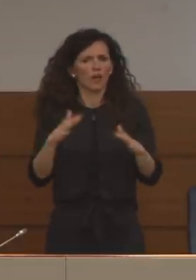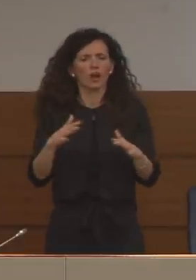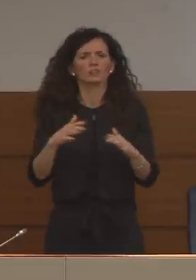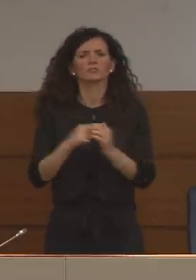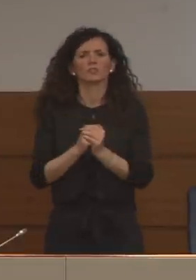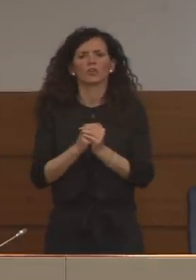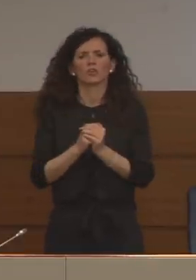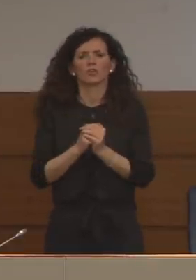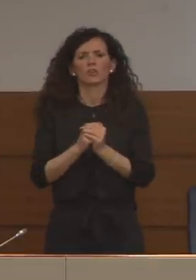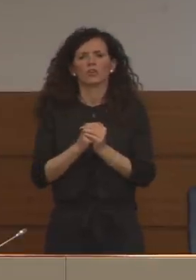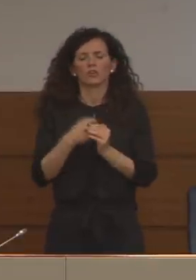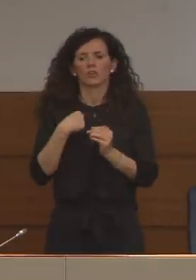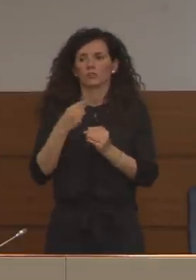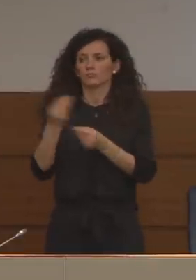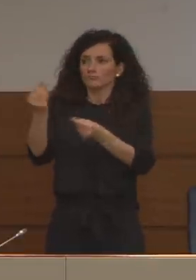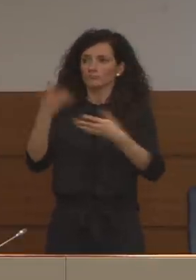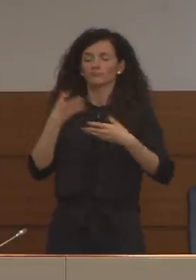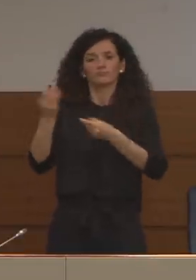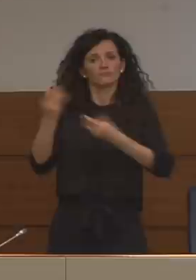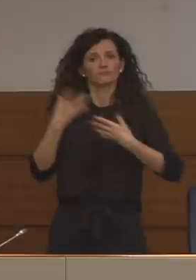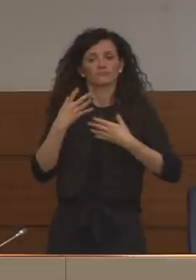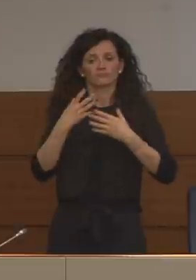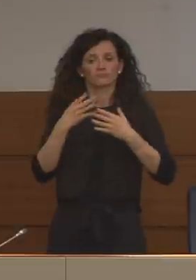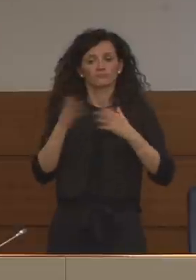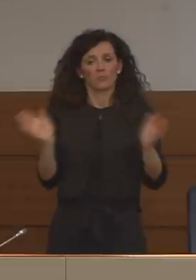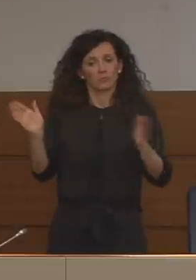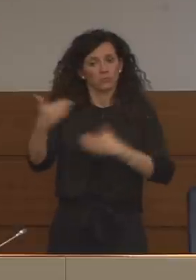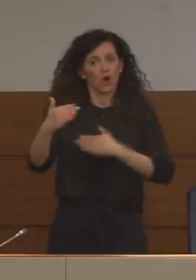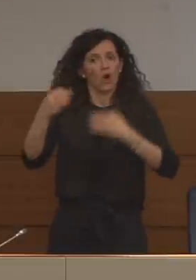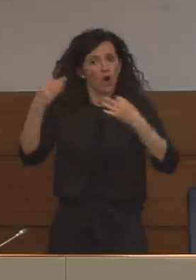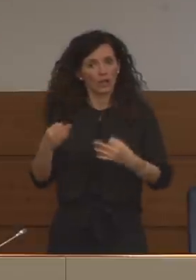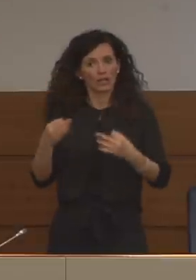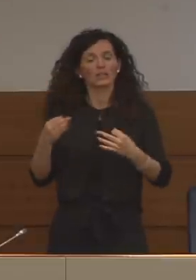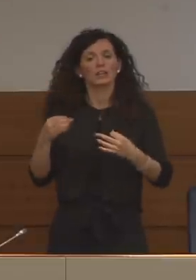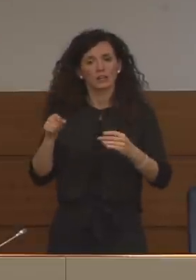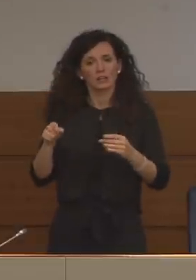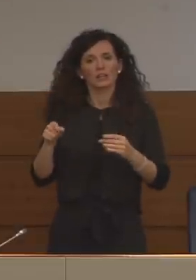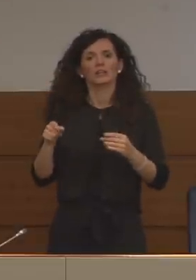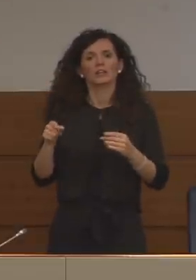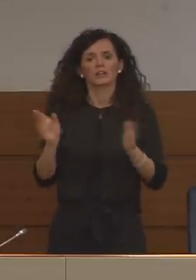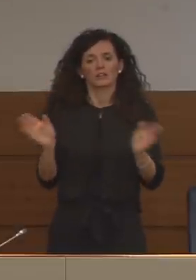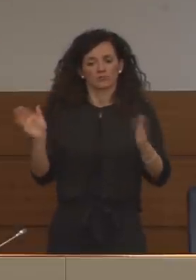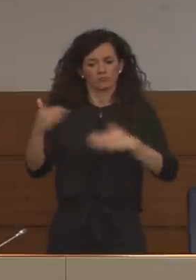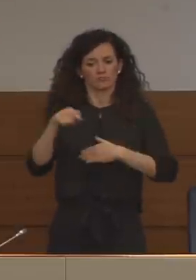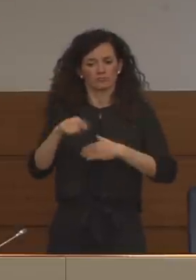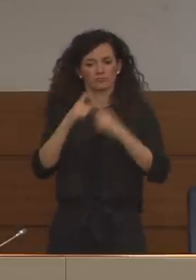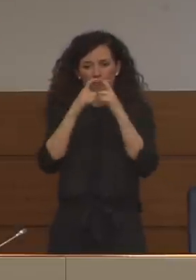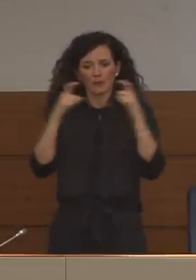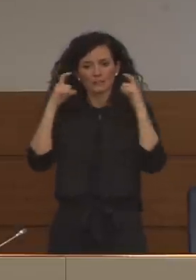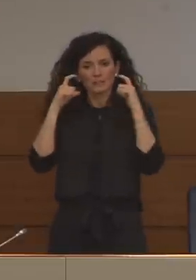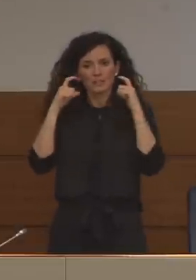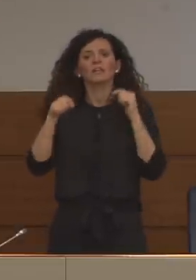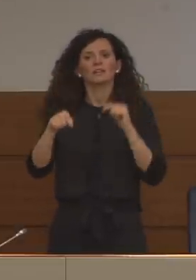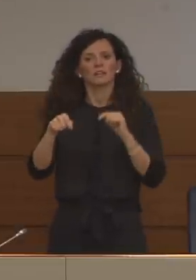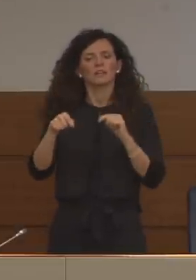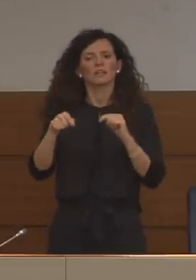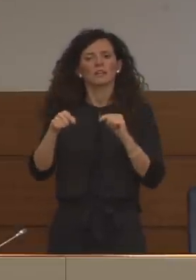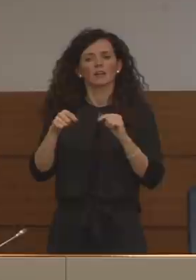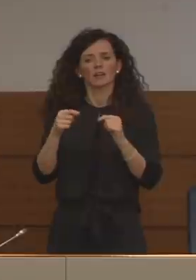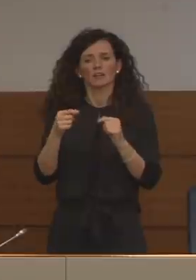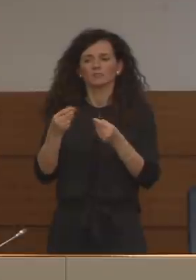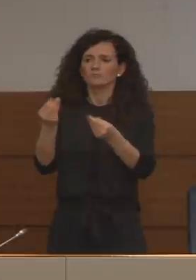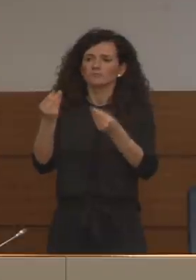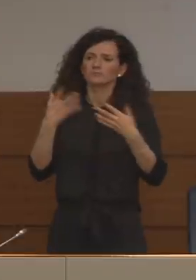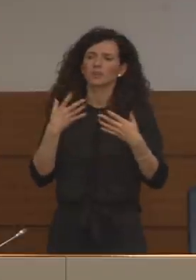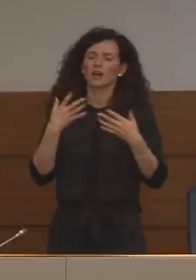da dove arrivano le nostre forniture blocchi e interruzioni delle forniture dovute a